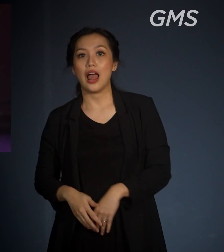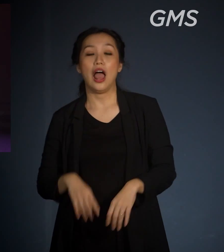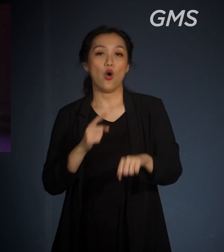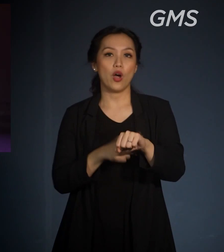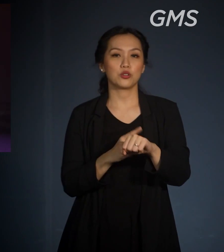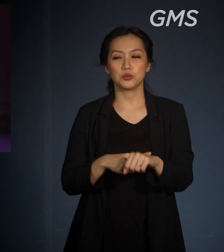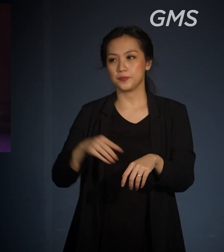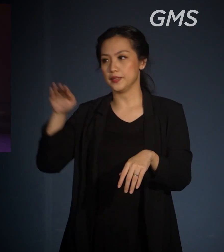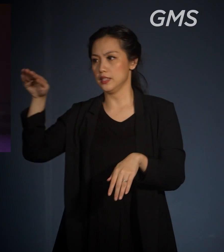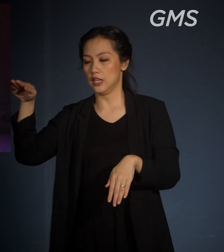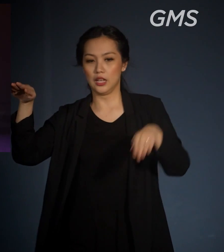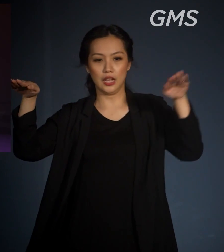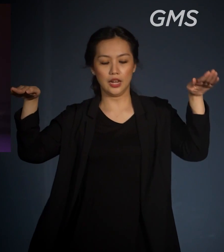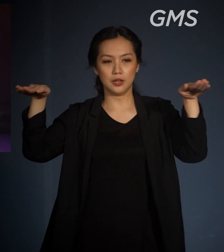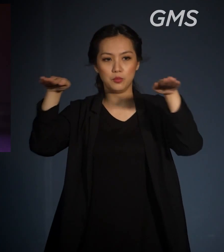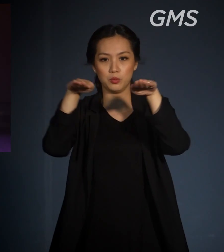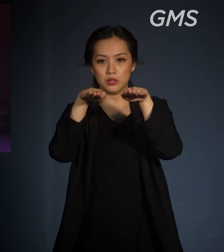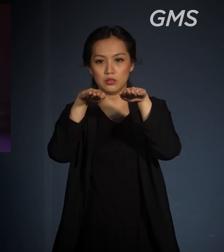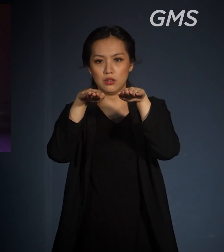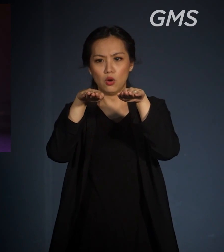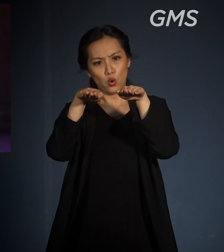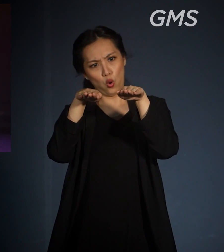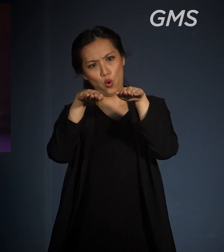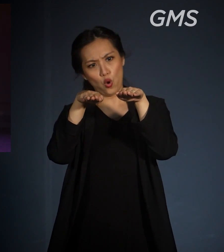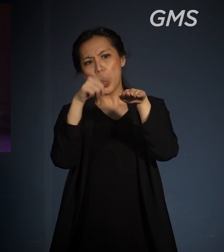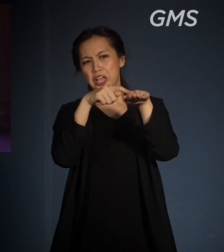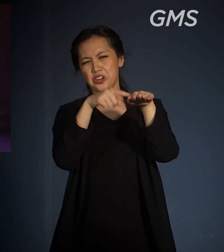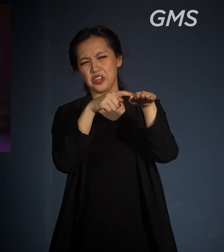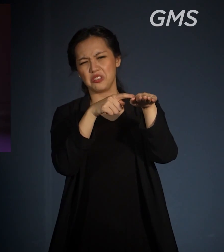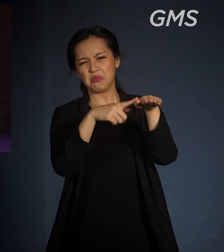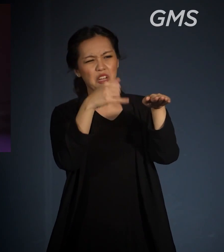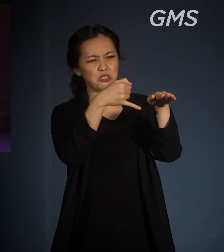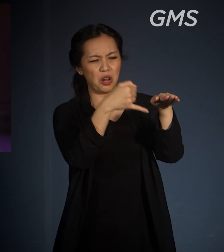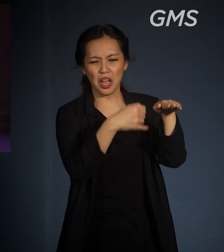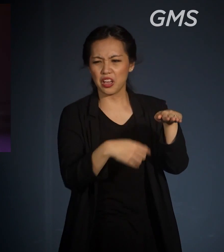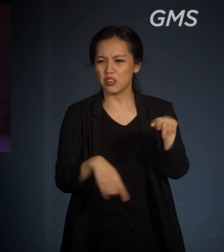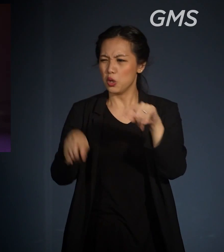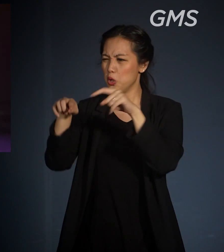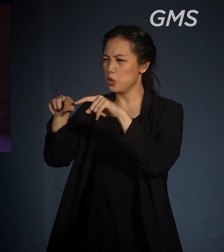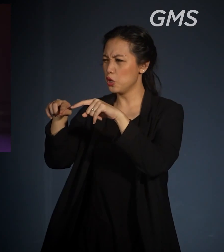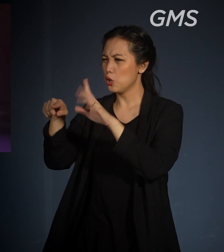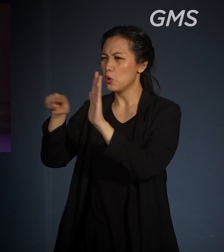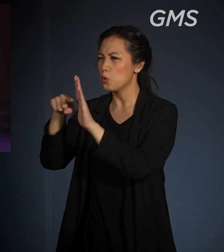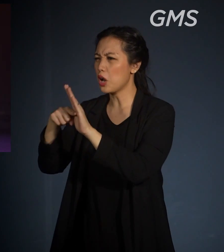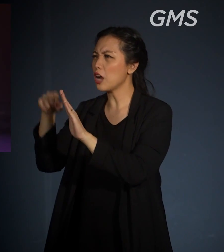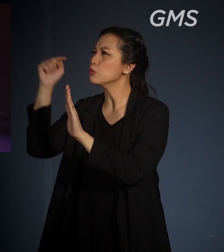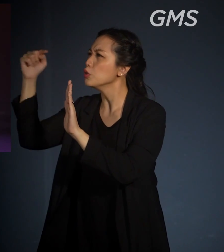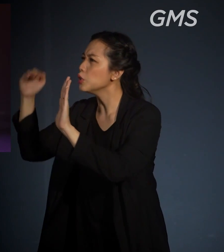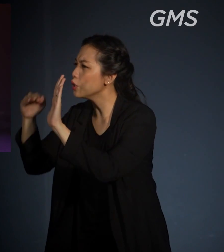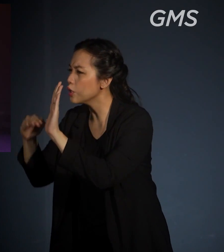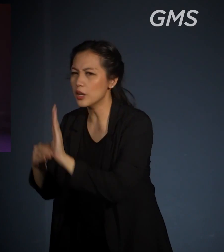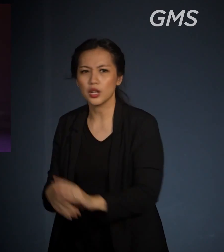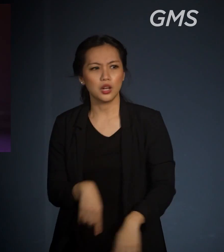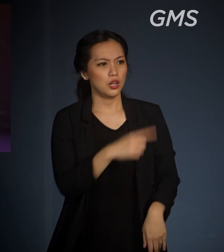Ketika disandingkan, muncul kelemahan. Oh, yang ini kelemahannya gak bisa jalan di off-road atau